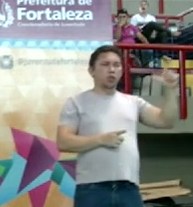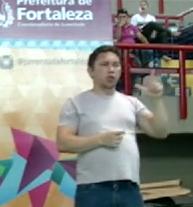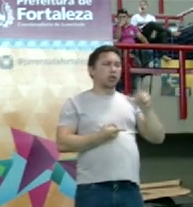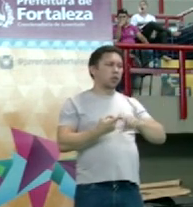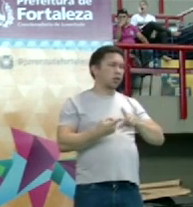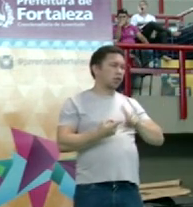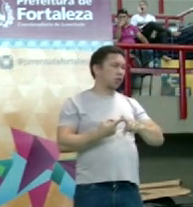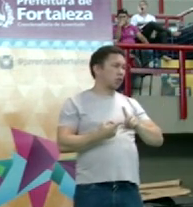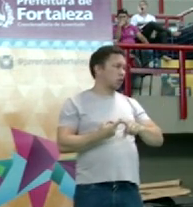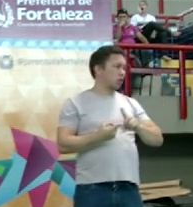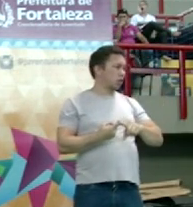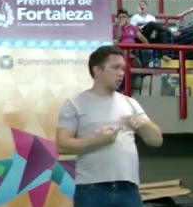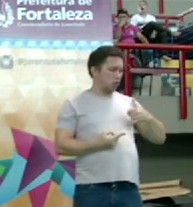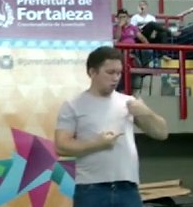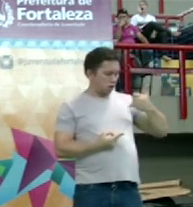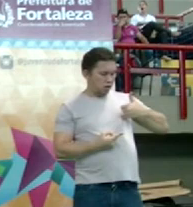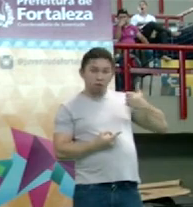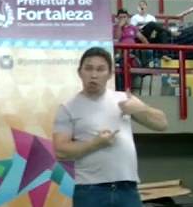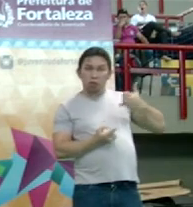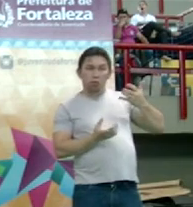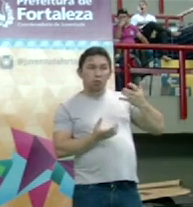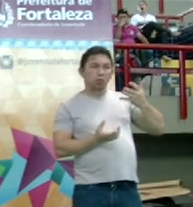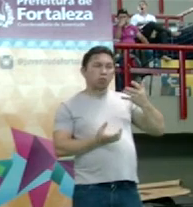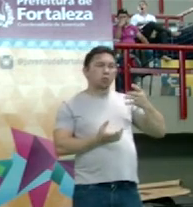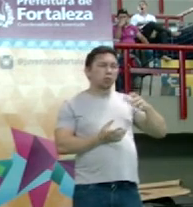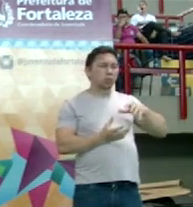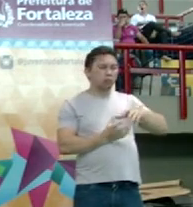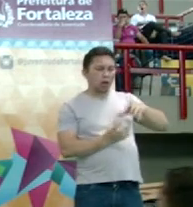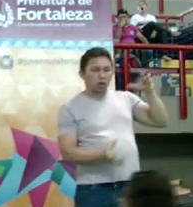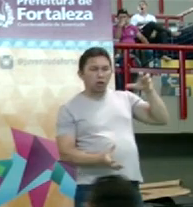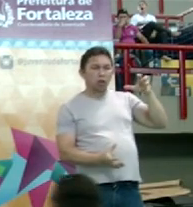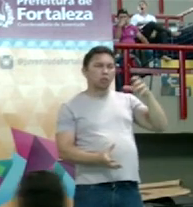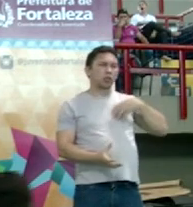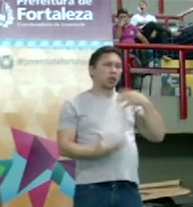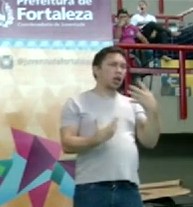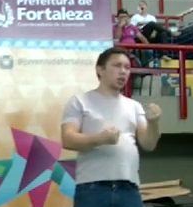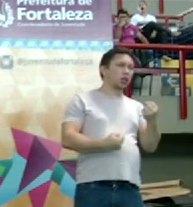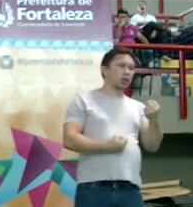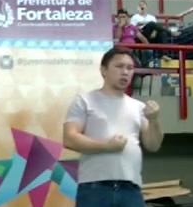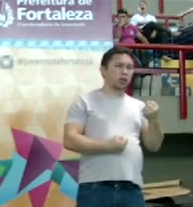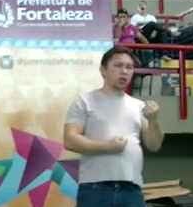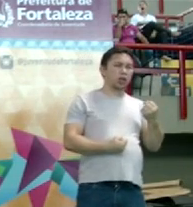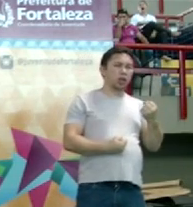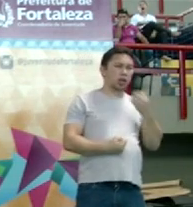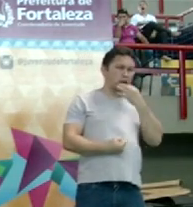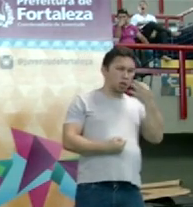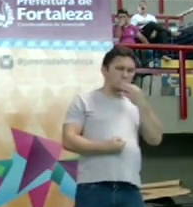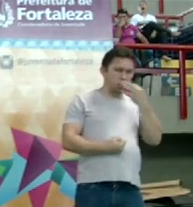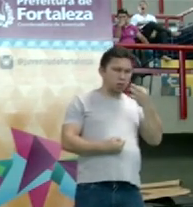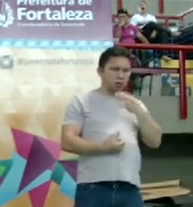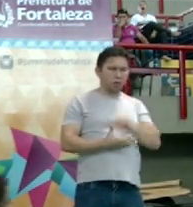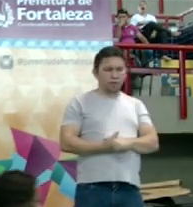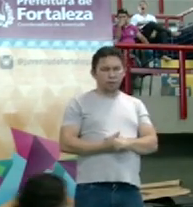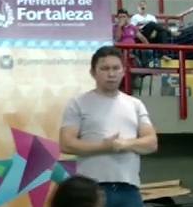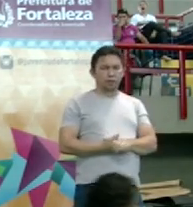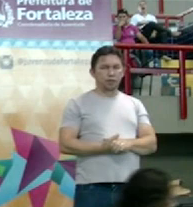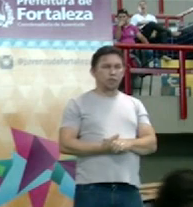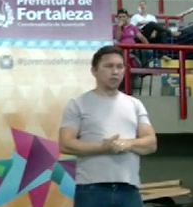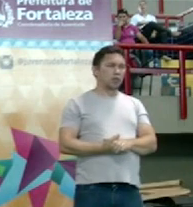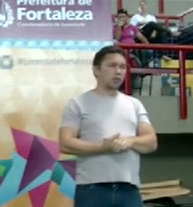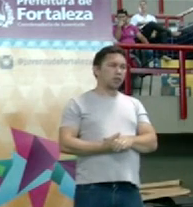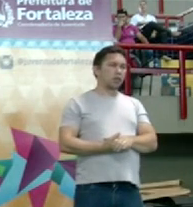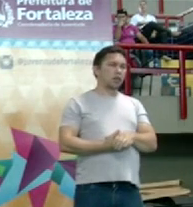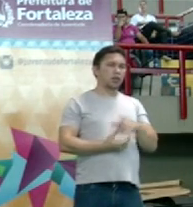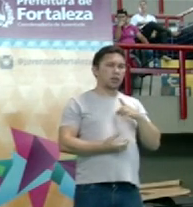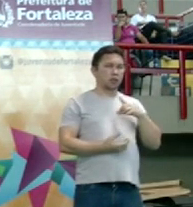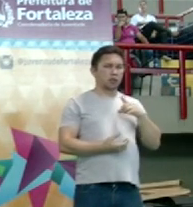a maioridade penal no Brasil. Você concorda com a ideia da maioridade penal no Brasil? Aí